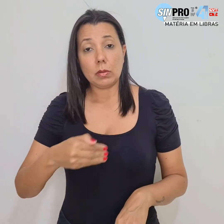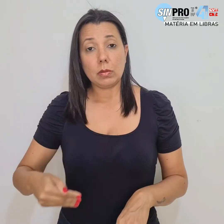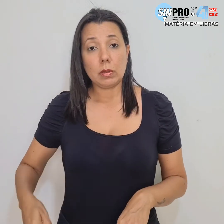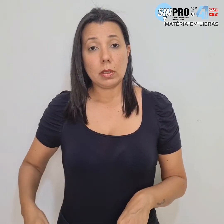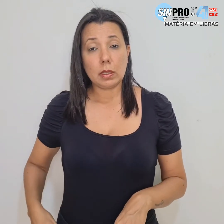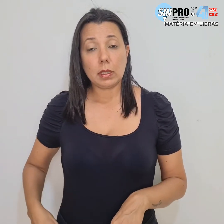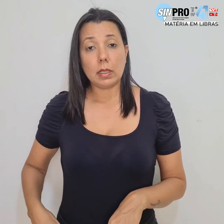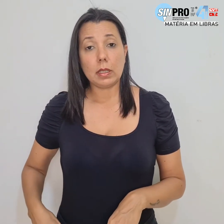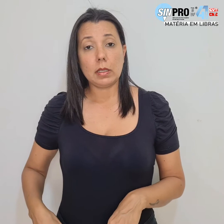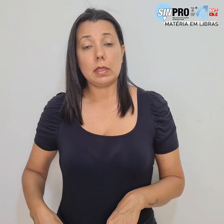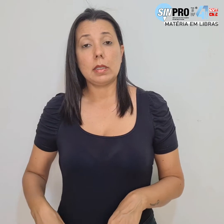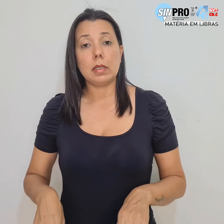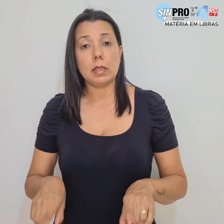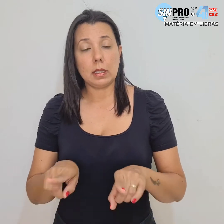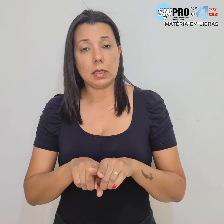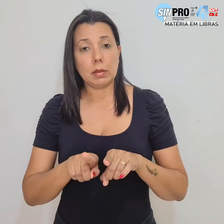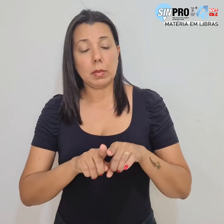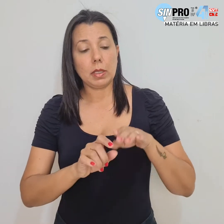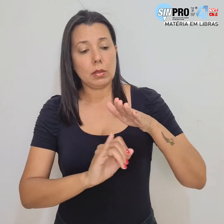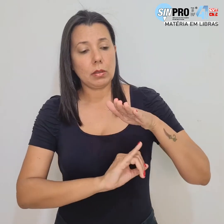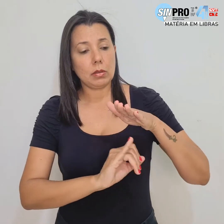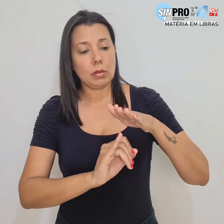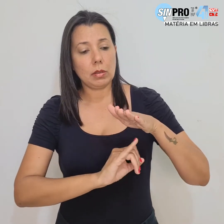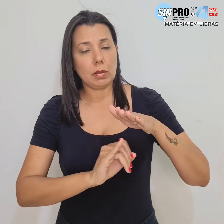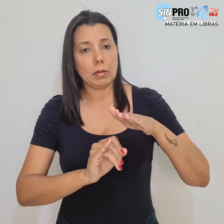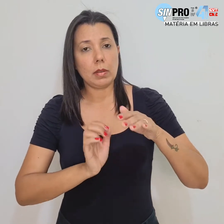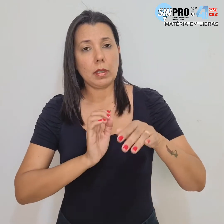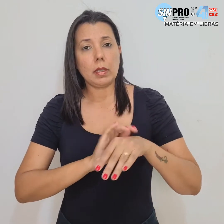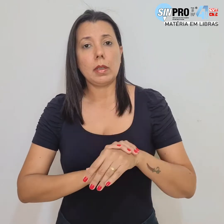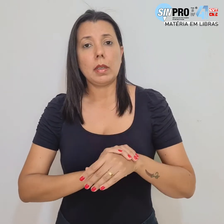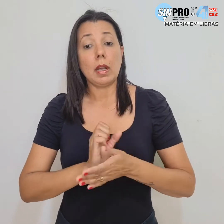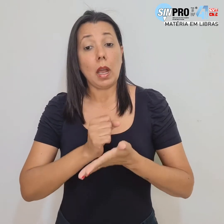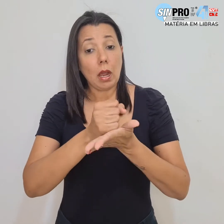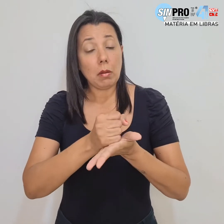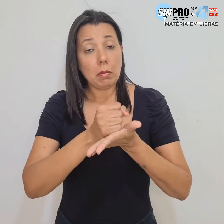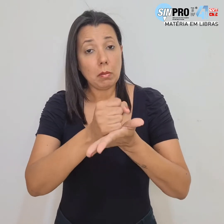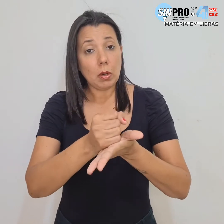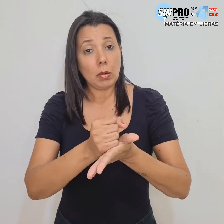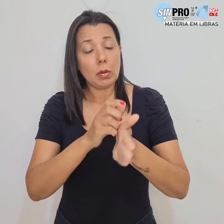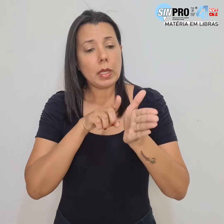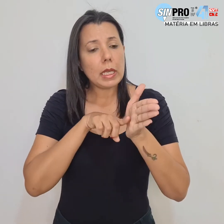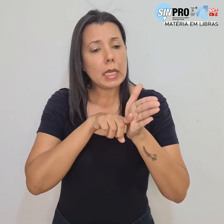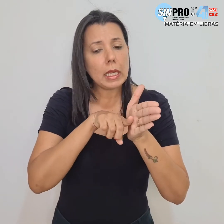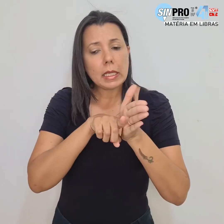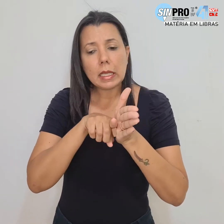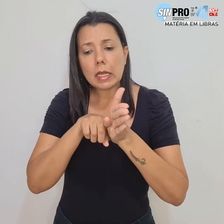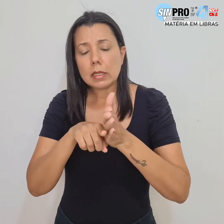e Diálogo Institucional Assessoria e Análise de Políticas